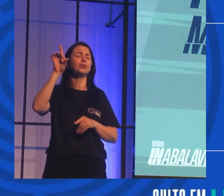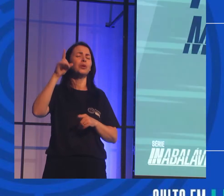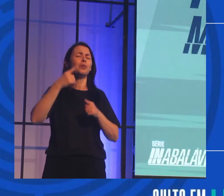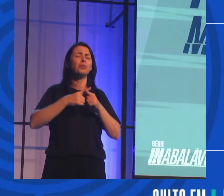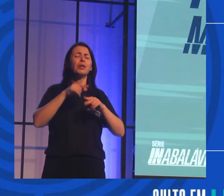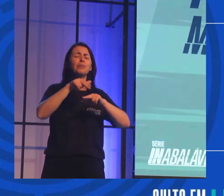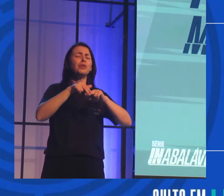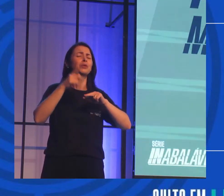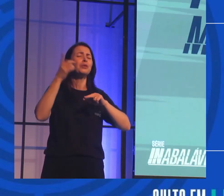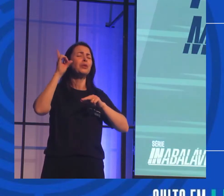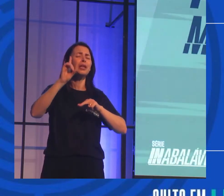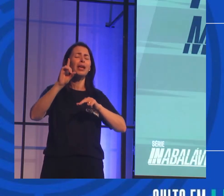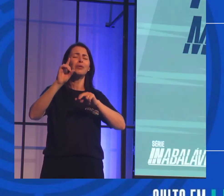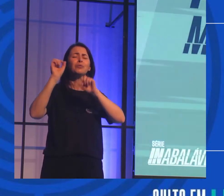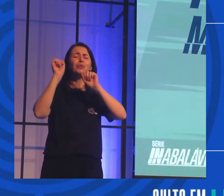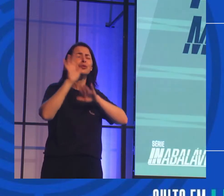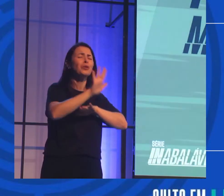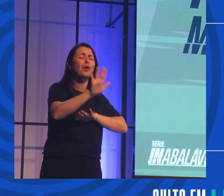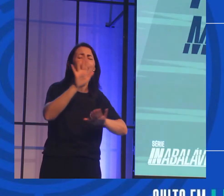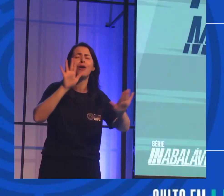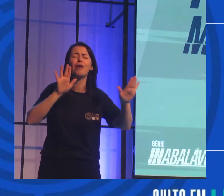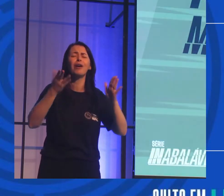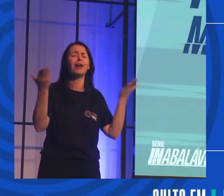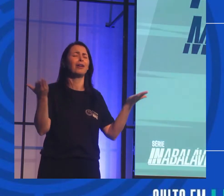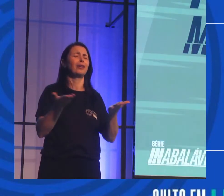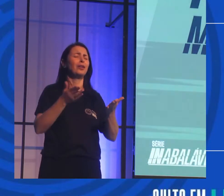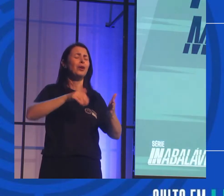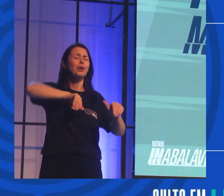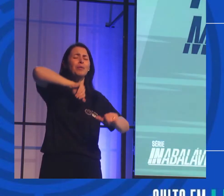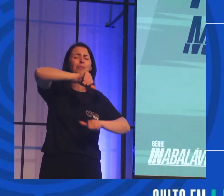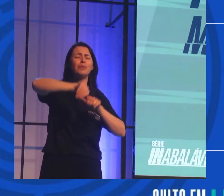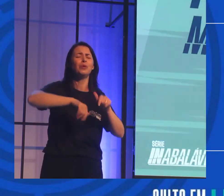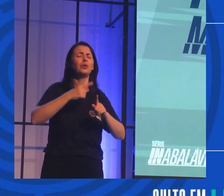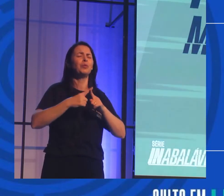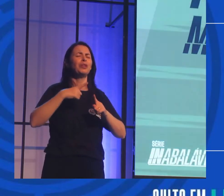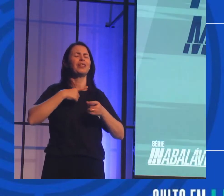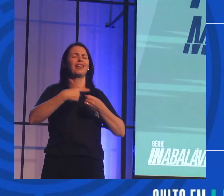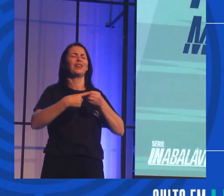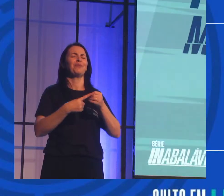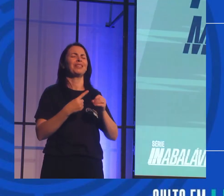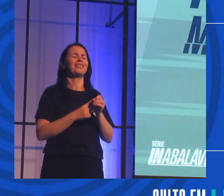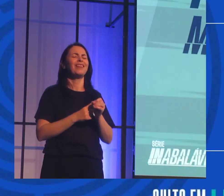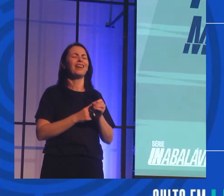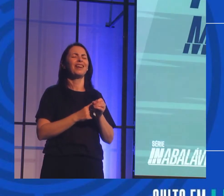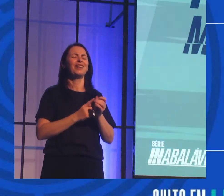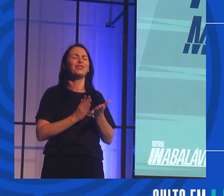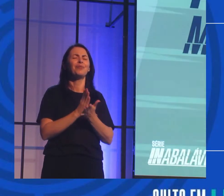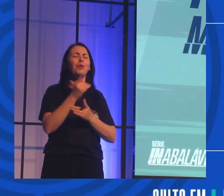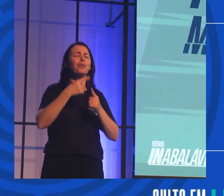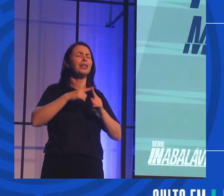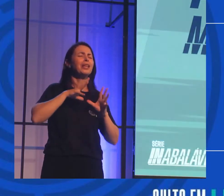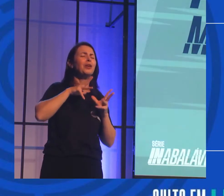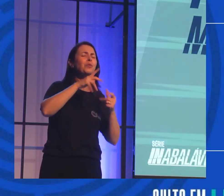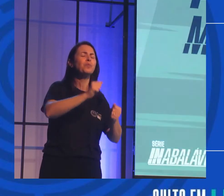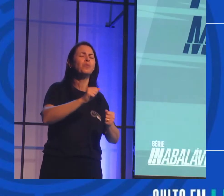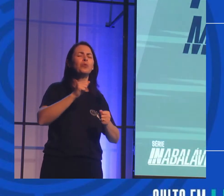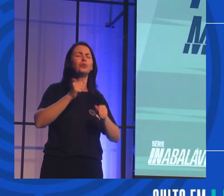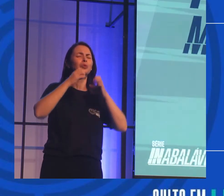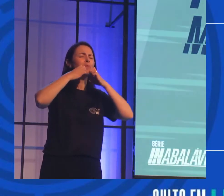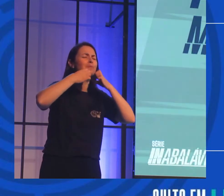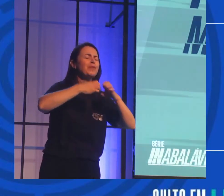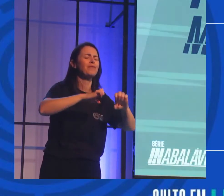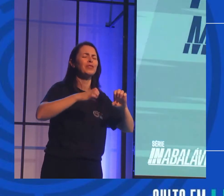Desperta-os, ó Deus, porque ainda há uma cidade a ser conquistada, ainda há um mundo a ser abalado, ainda há